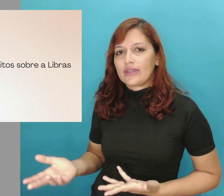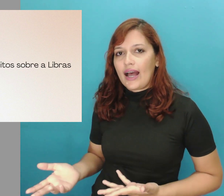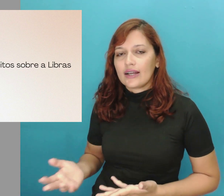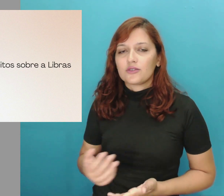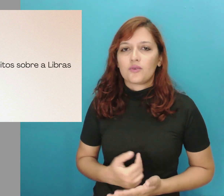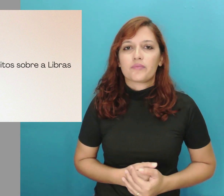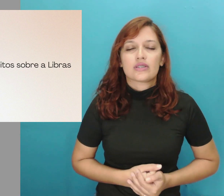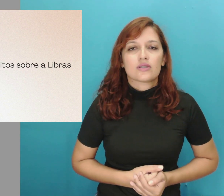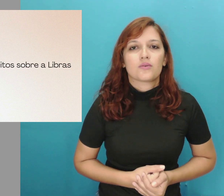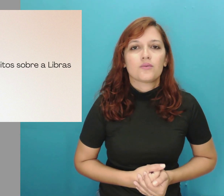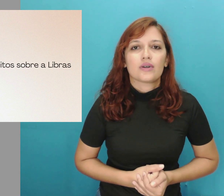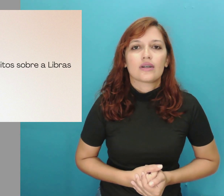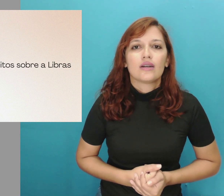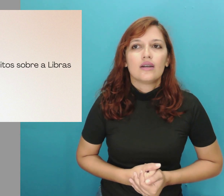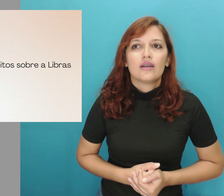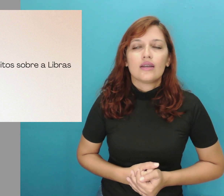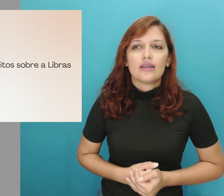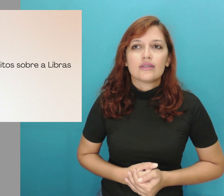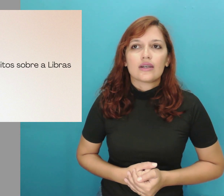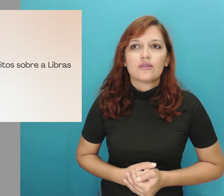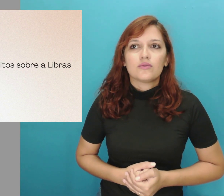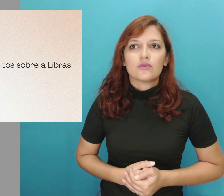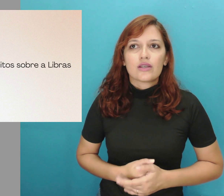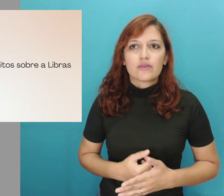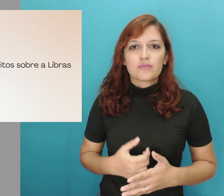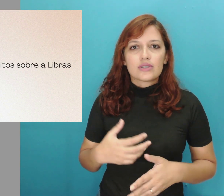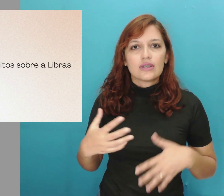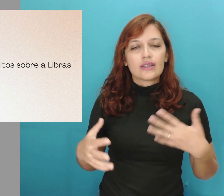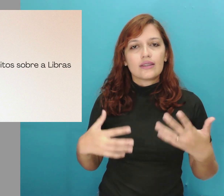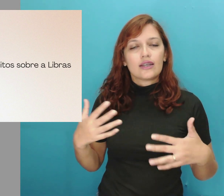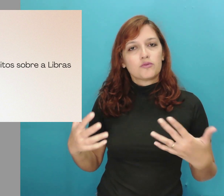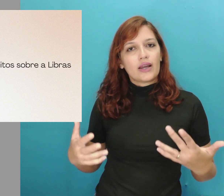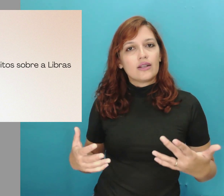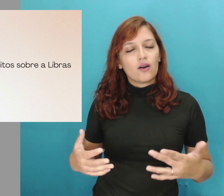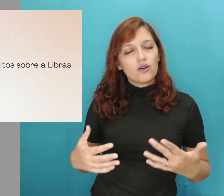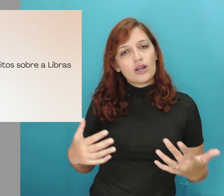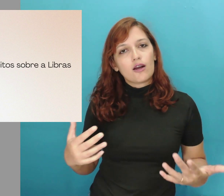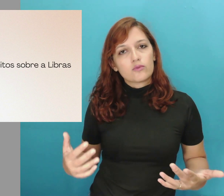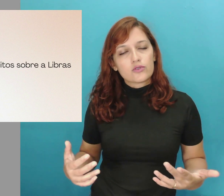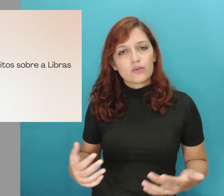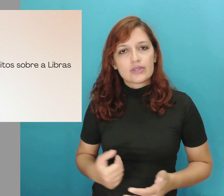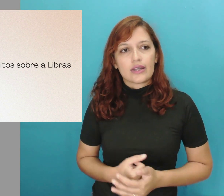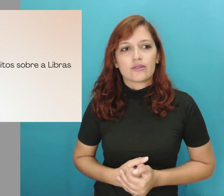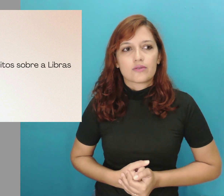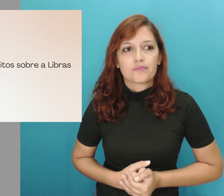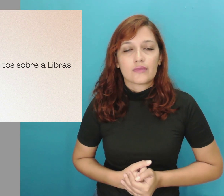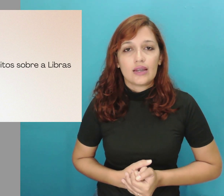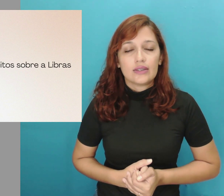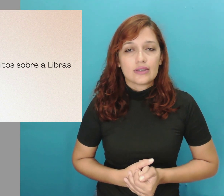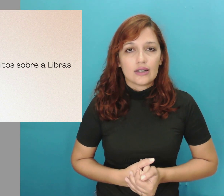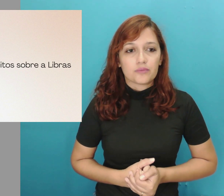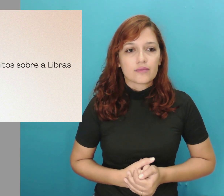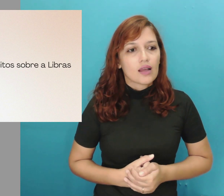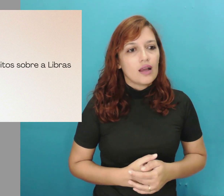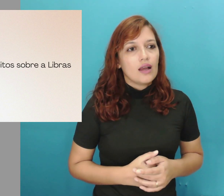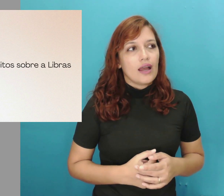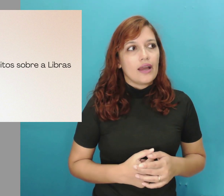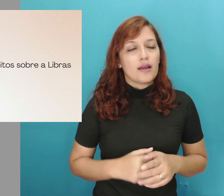contato com a pessoa. Então, nós vamos entendendo melhor alguns conceitos. Então, mais